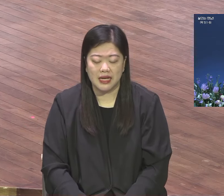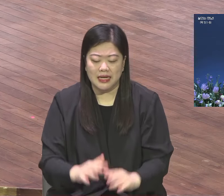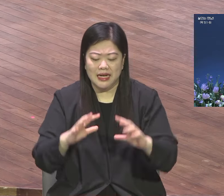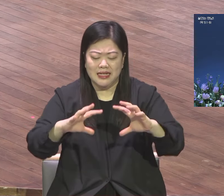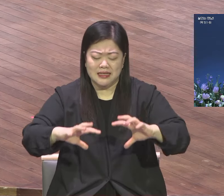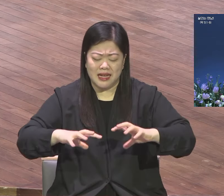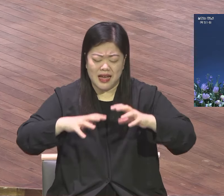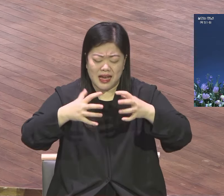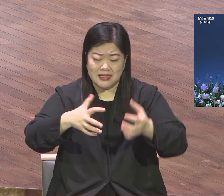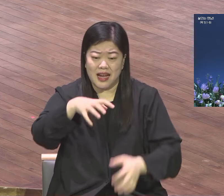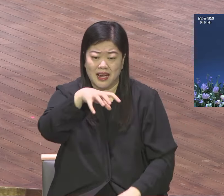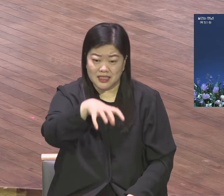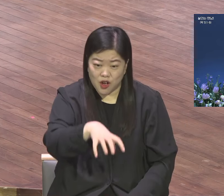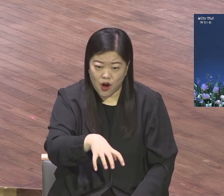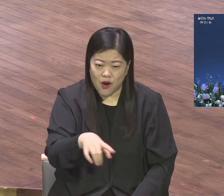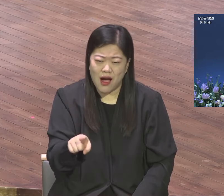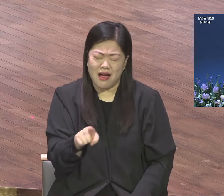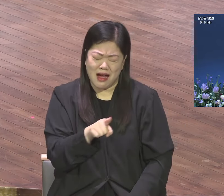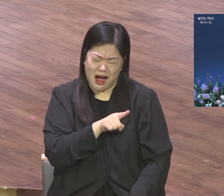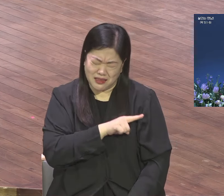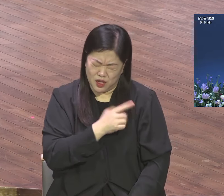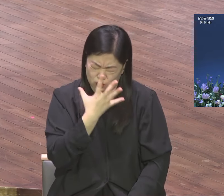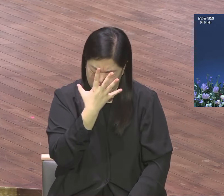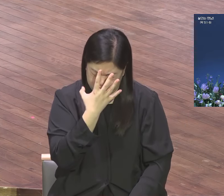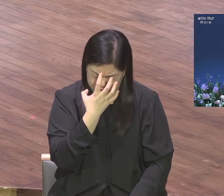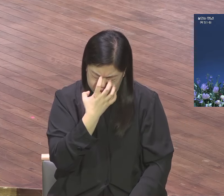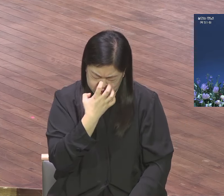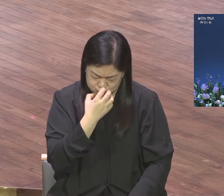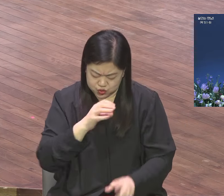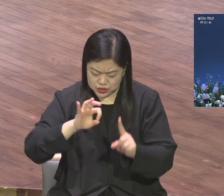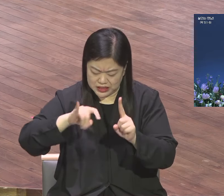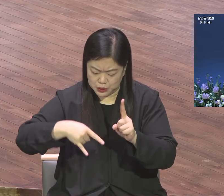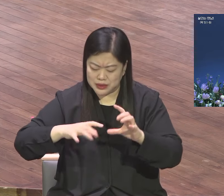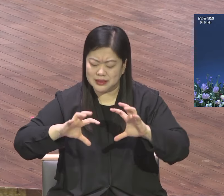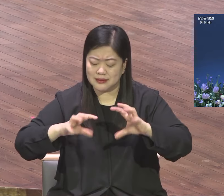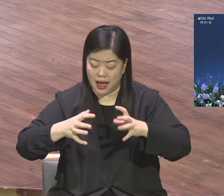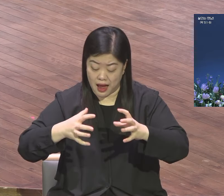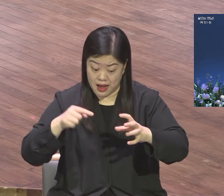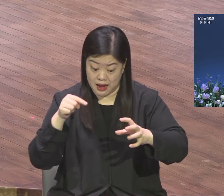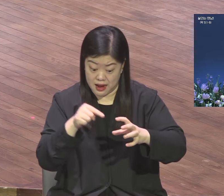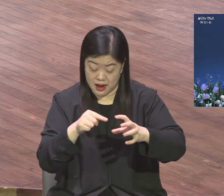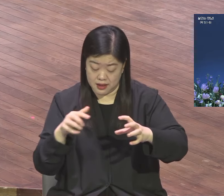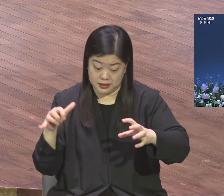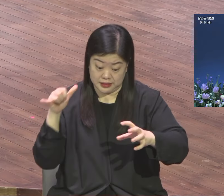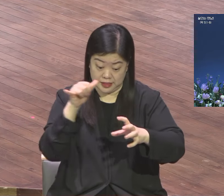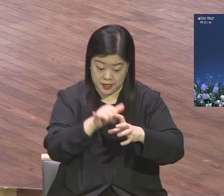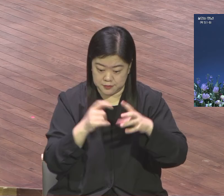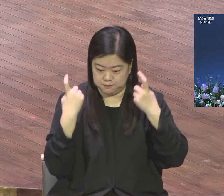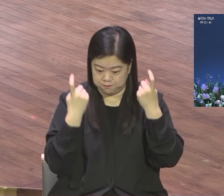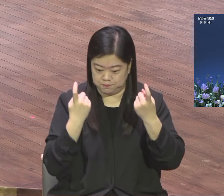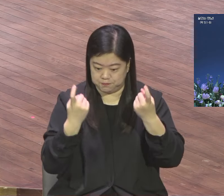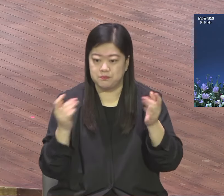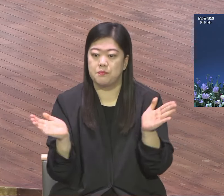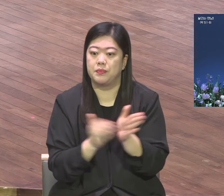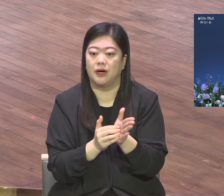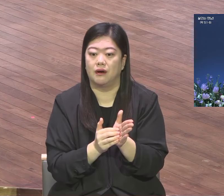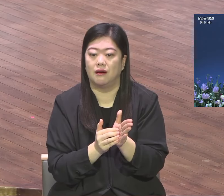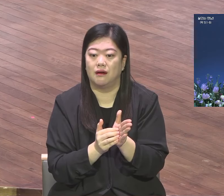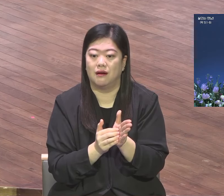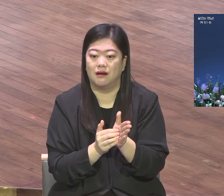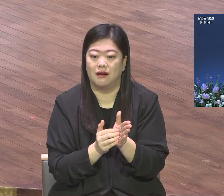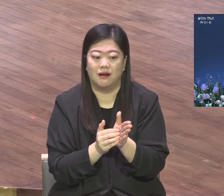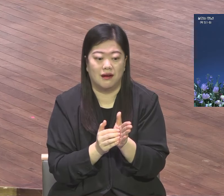세상에서 가장 우울한 나라를 여행했다라는 제목이에요.